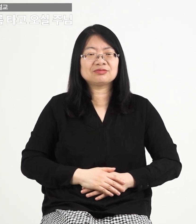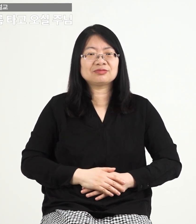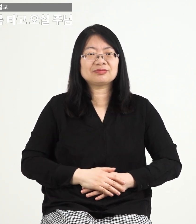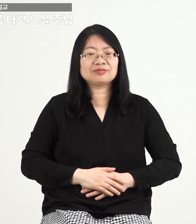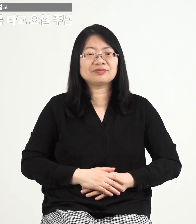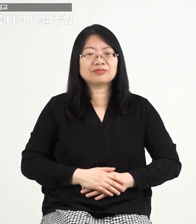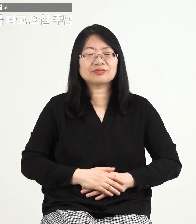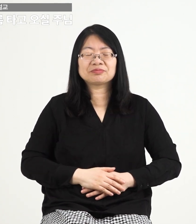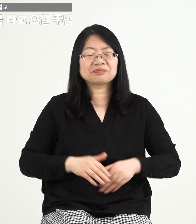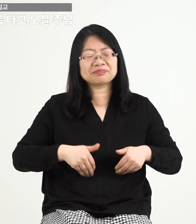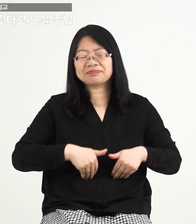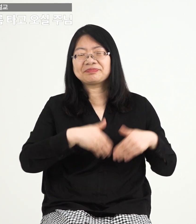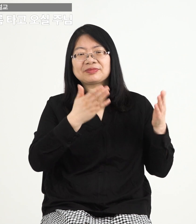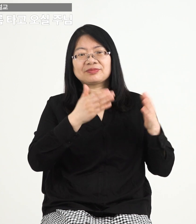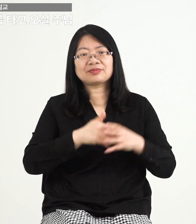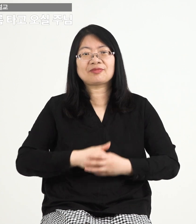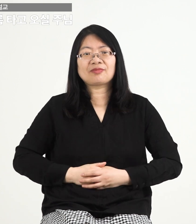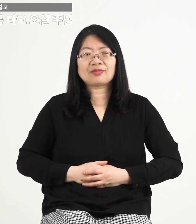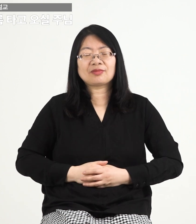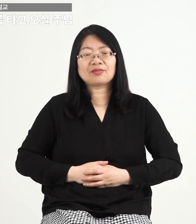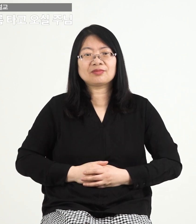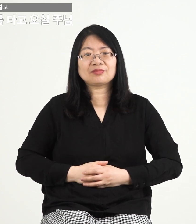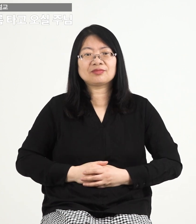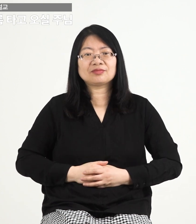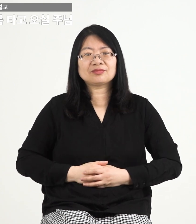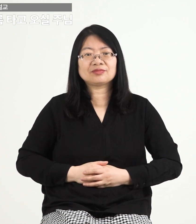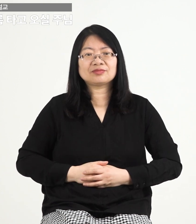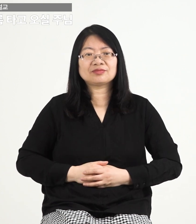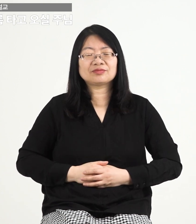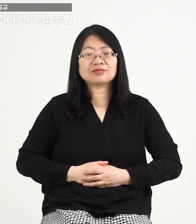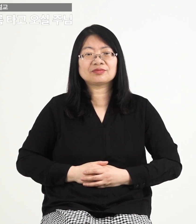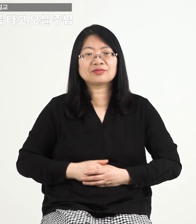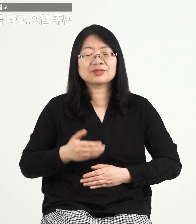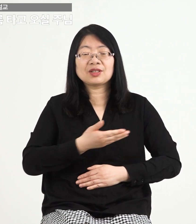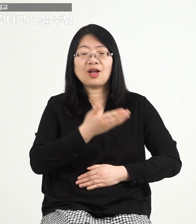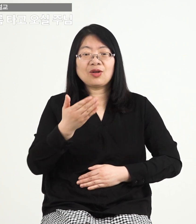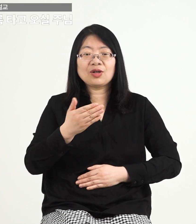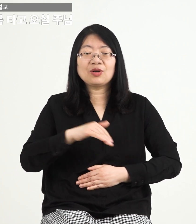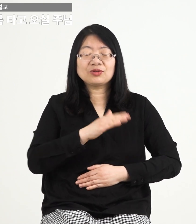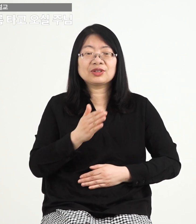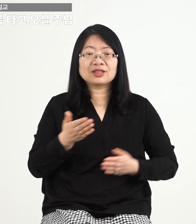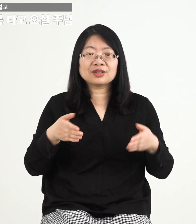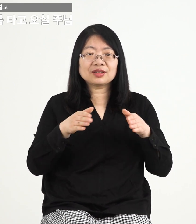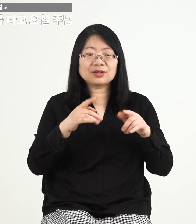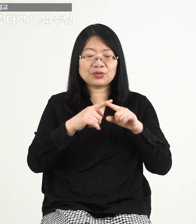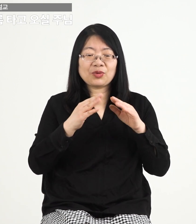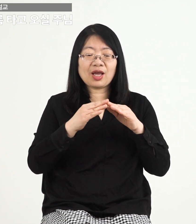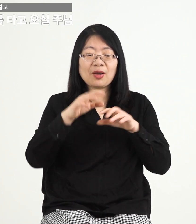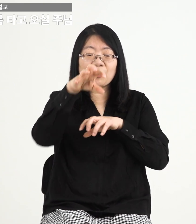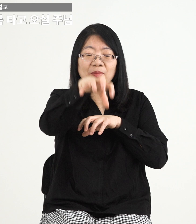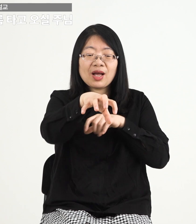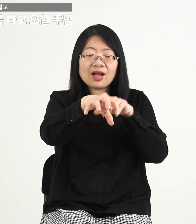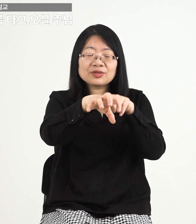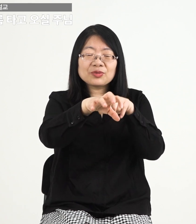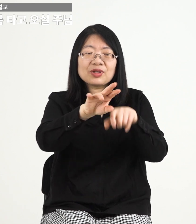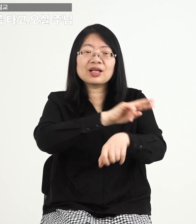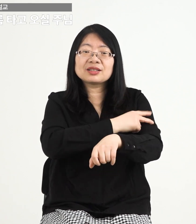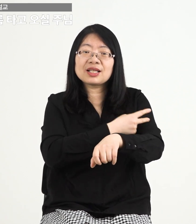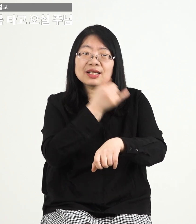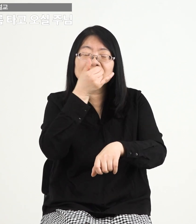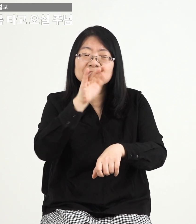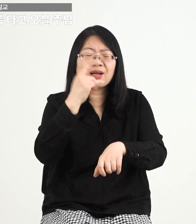일절 쓸데없는 겁니다. 건너편에도 그런 분이 계시지만 그런 거 연구할 필요